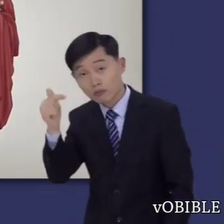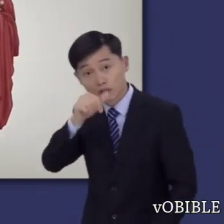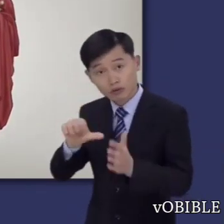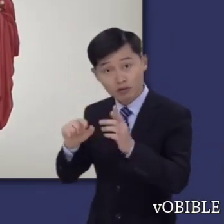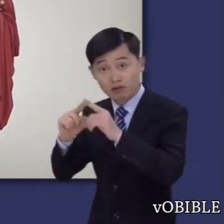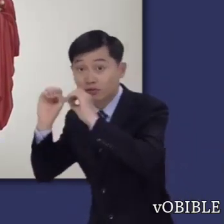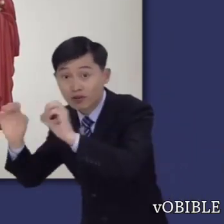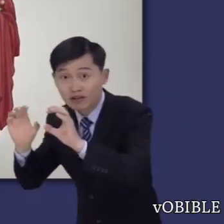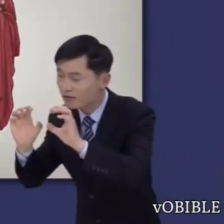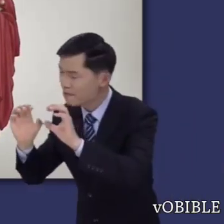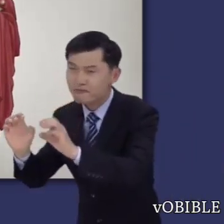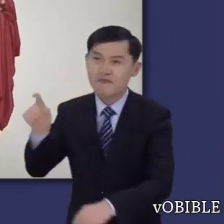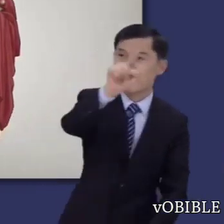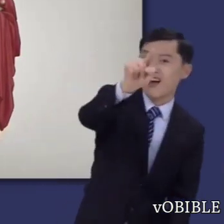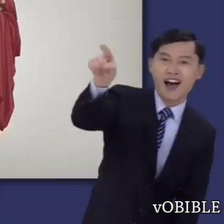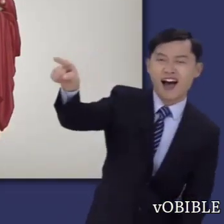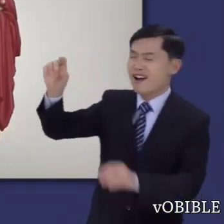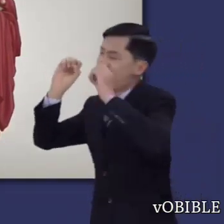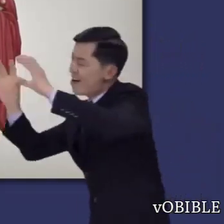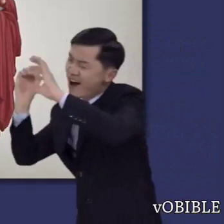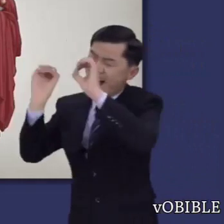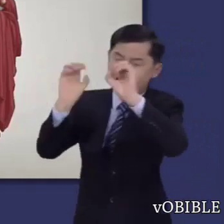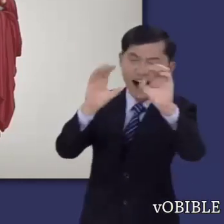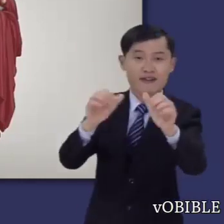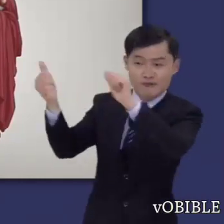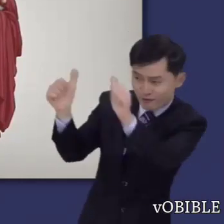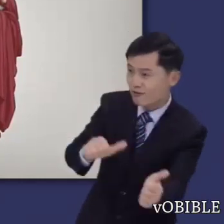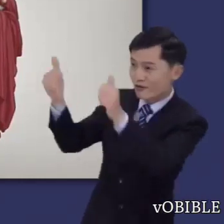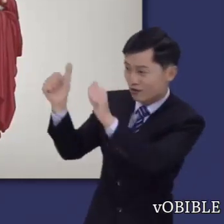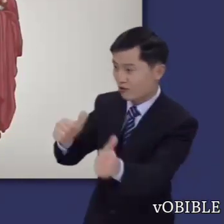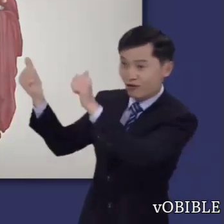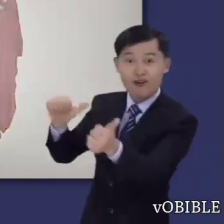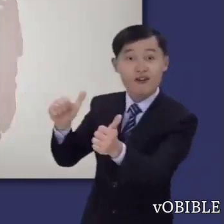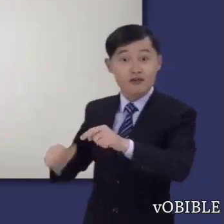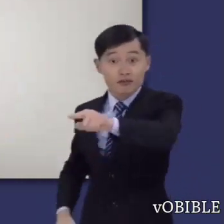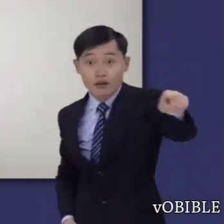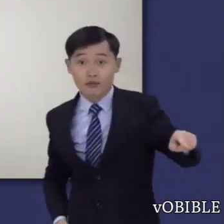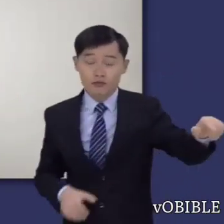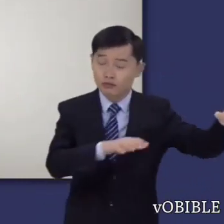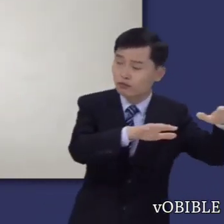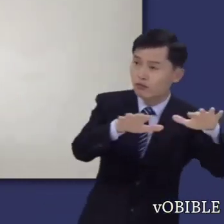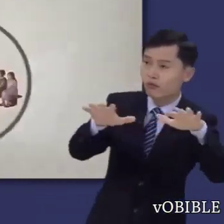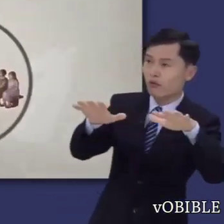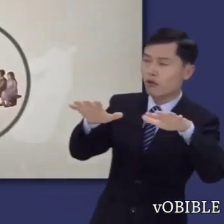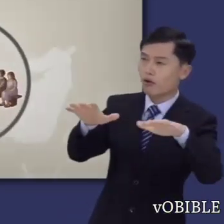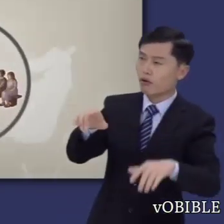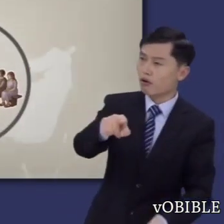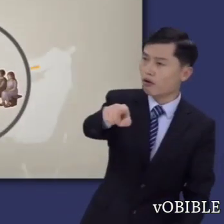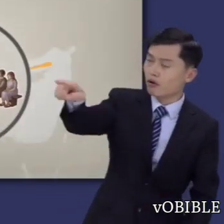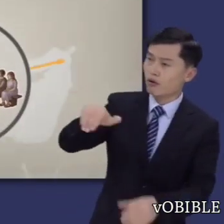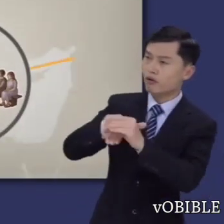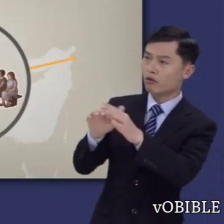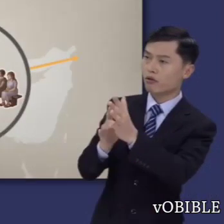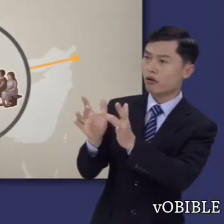使徒彼得扩展传道工作，吩咐他向外邦人，也就是非犹太人传道。